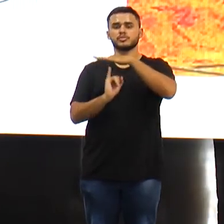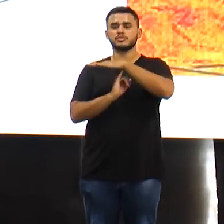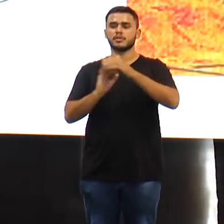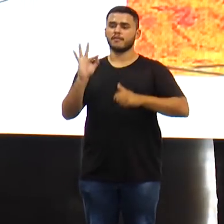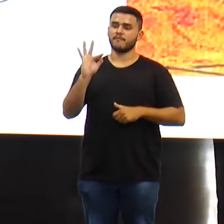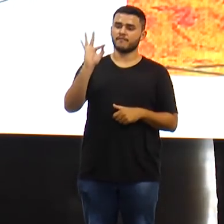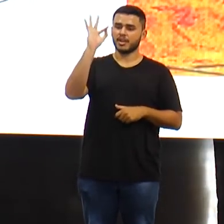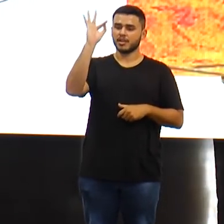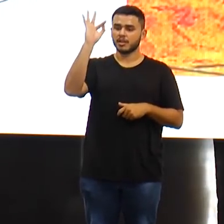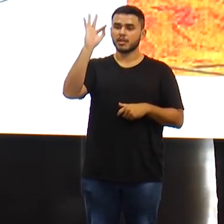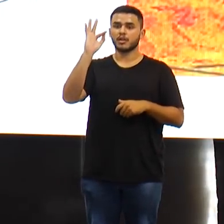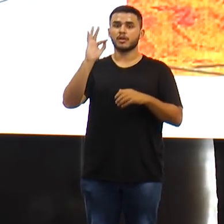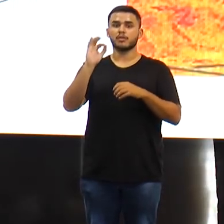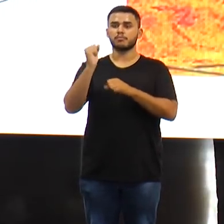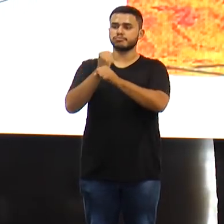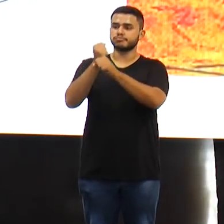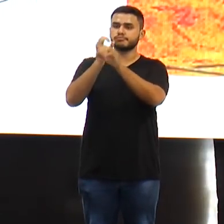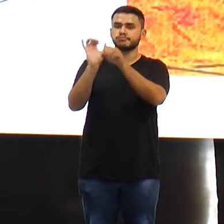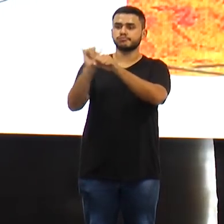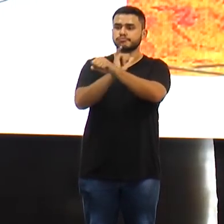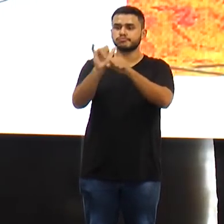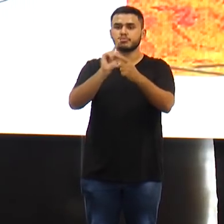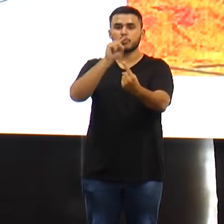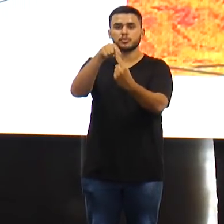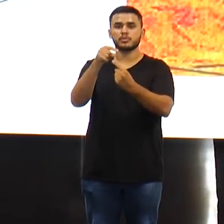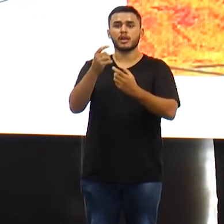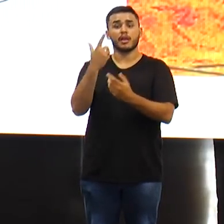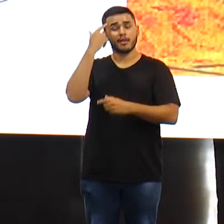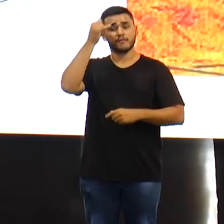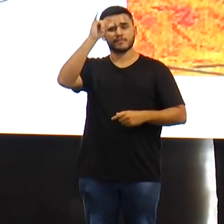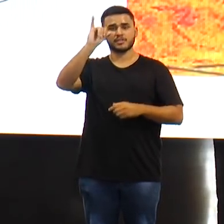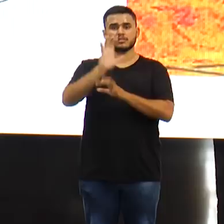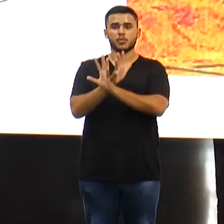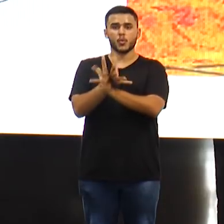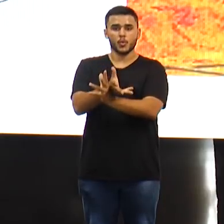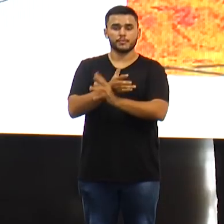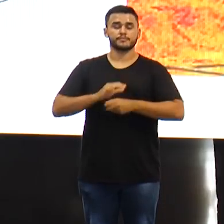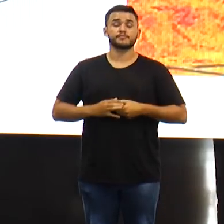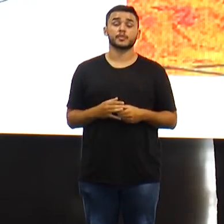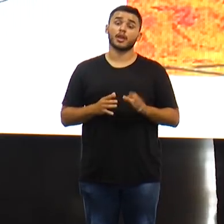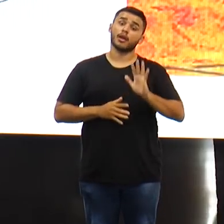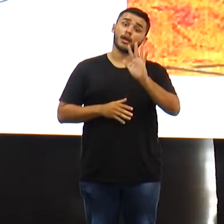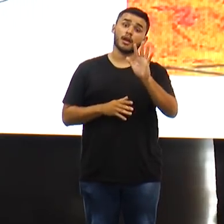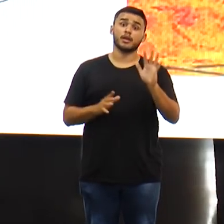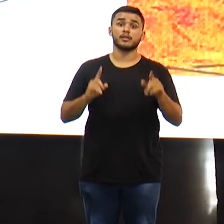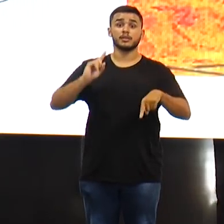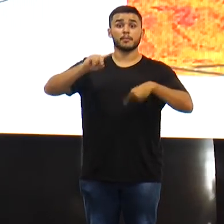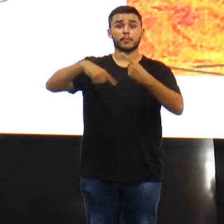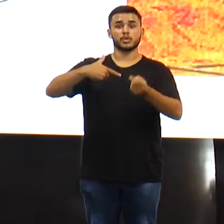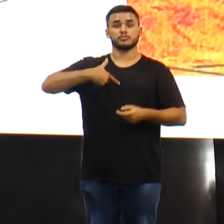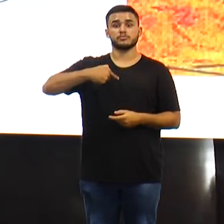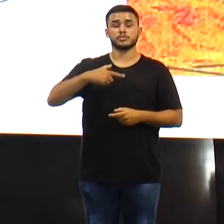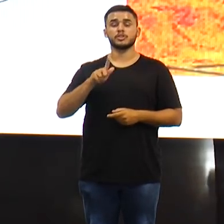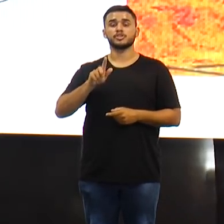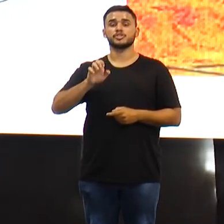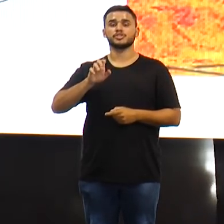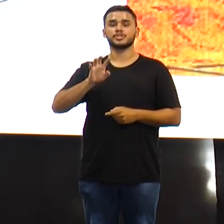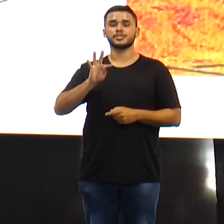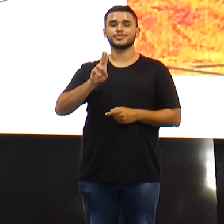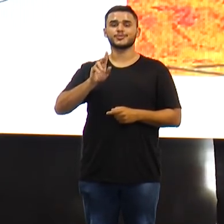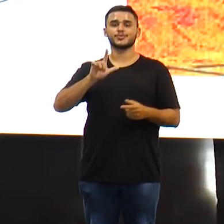Seca. Mas foi Getúlio Vargas, em 45, que deu o atual nome ao departamento, que